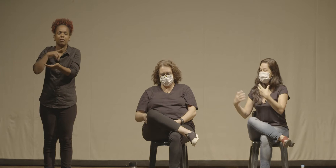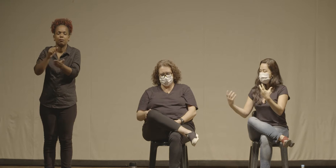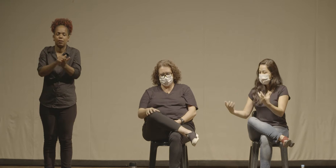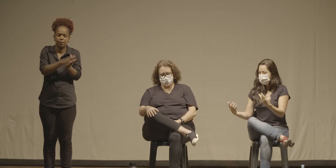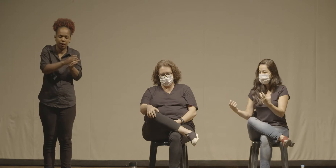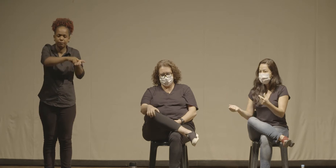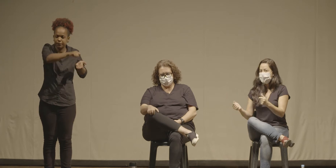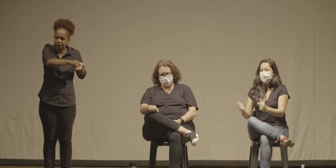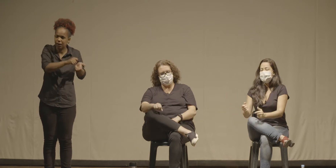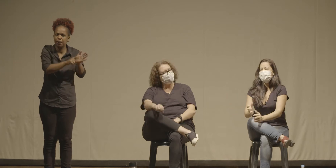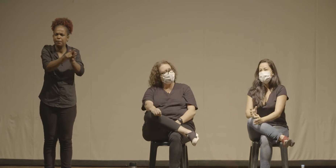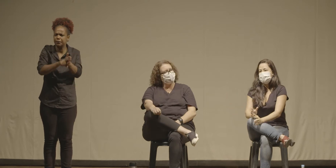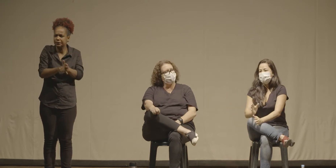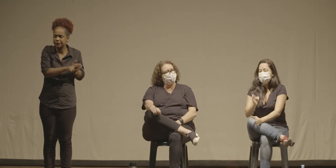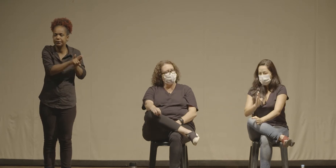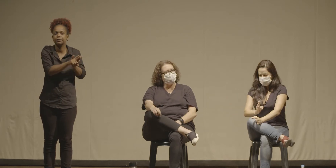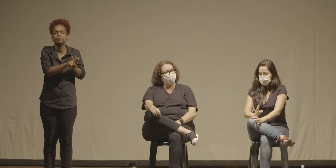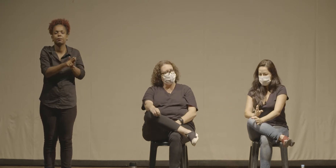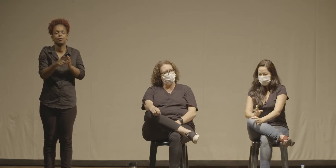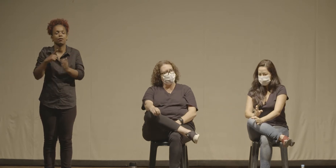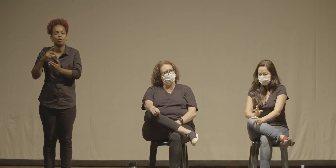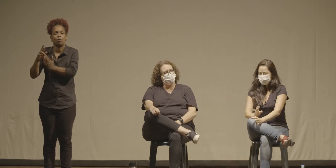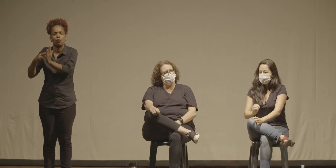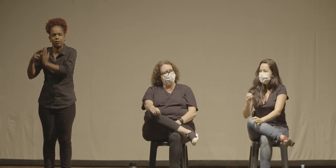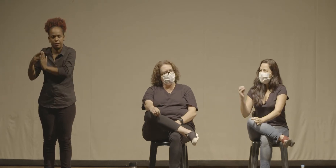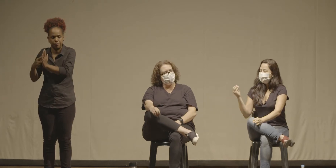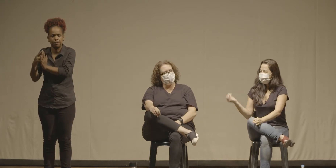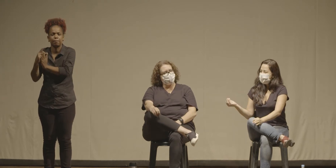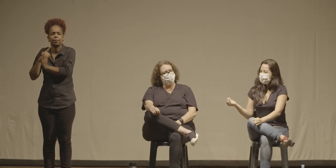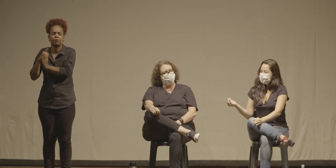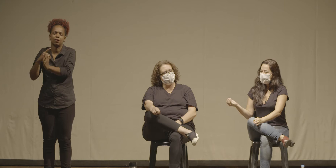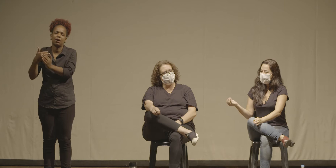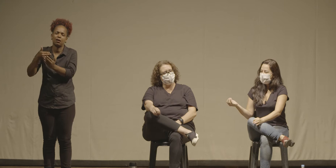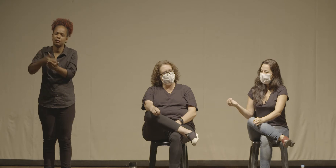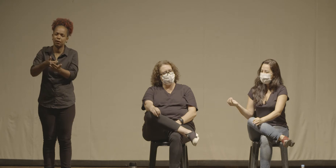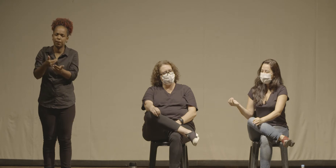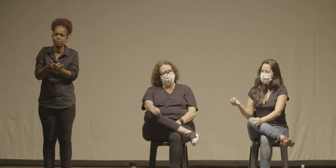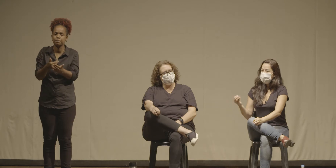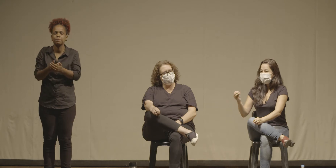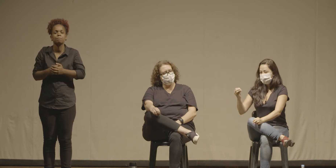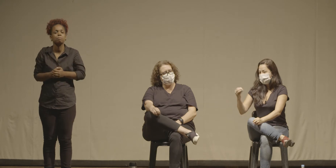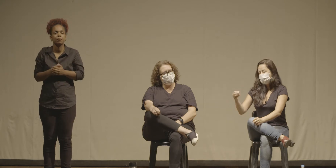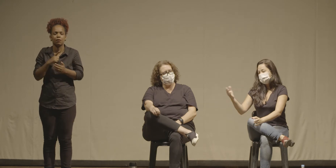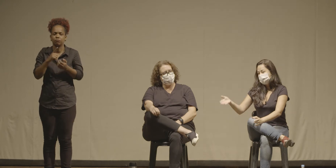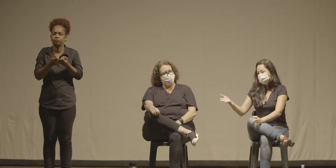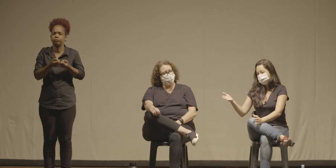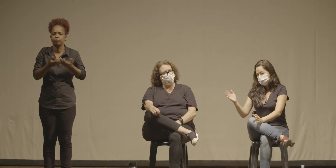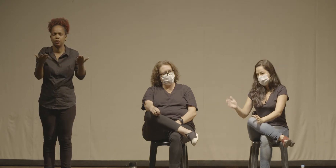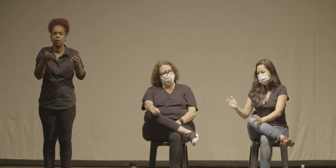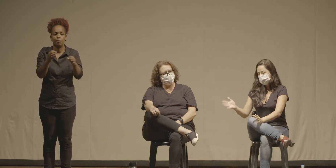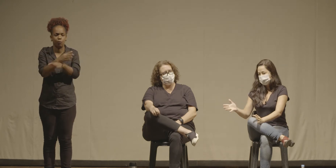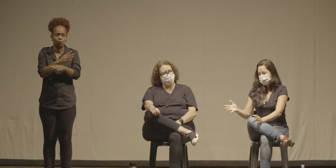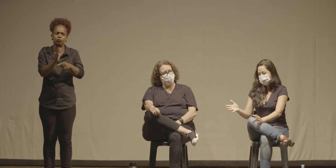anotações, fizemos as pesquisas. Então, assim, do roteiro até a distribuição, né, o